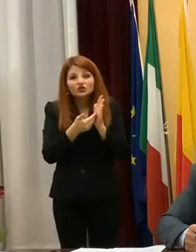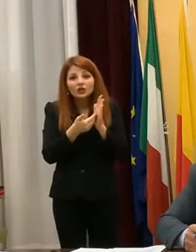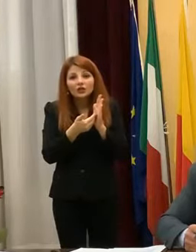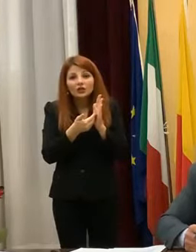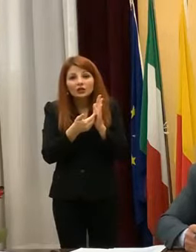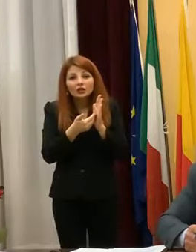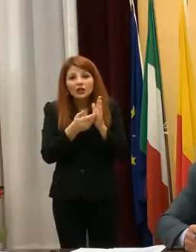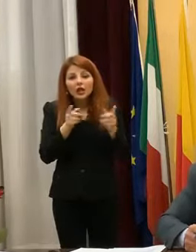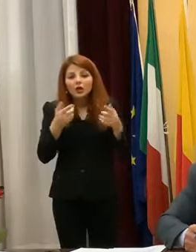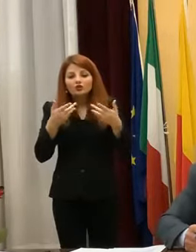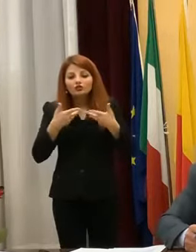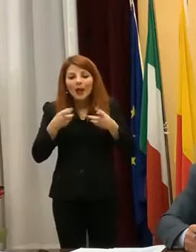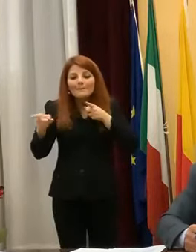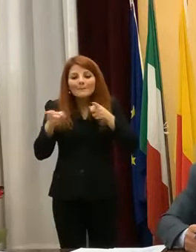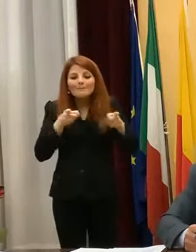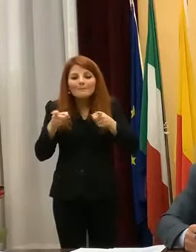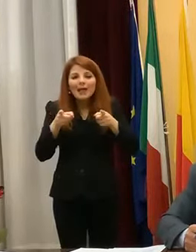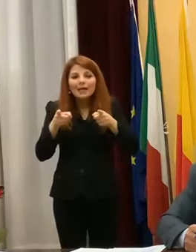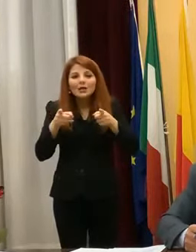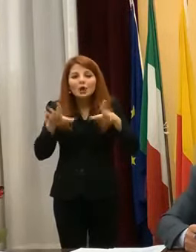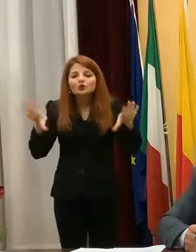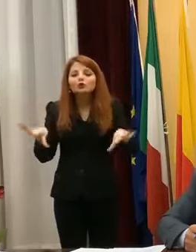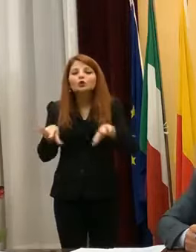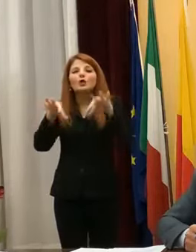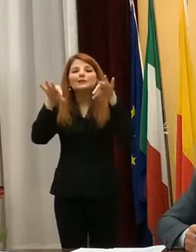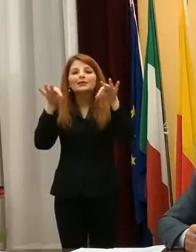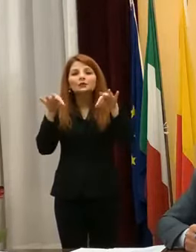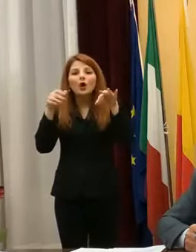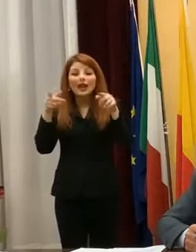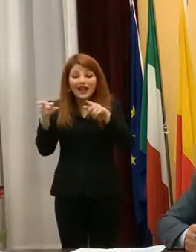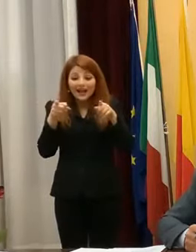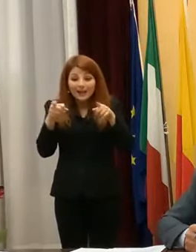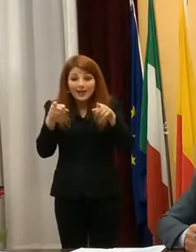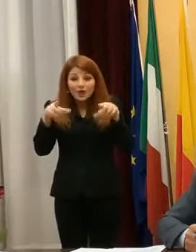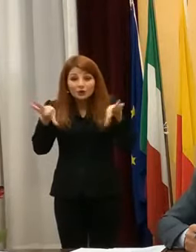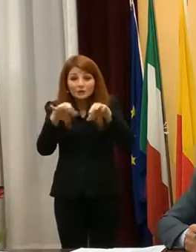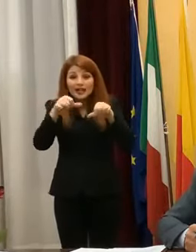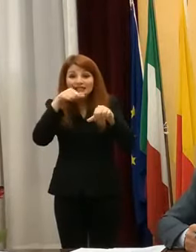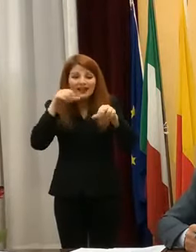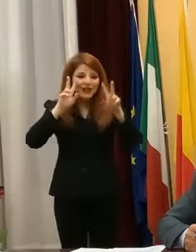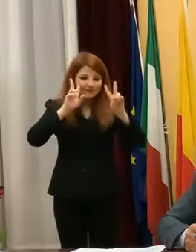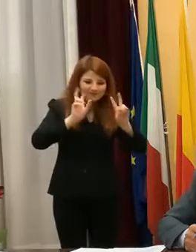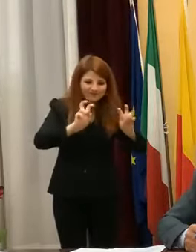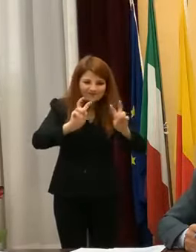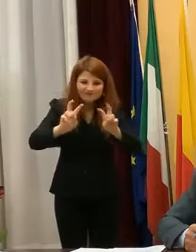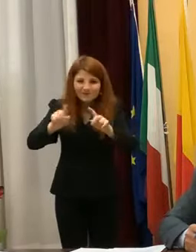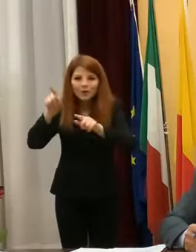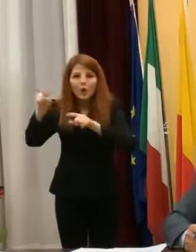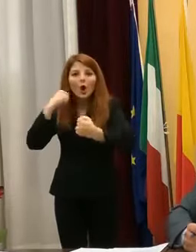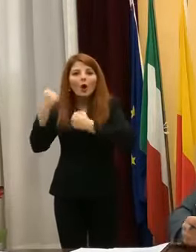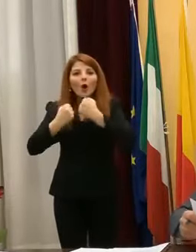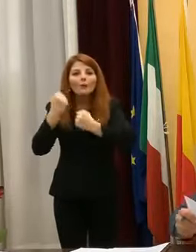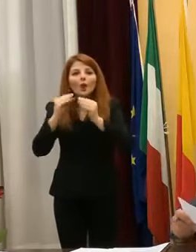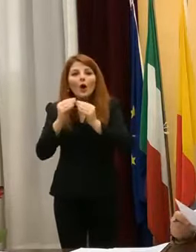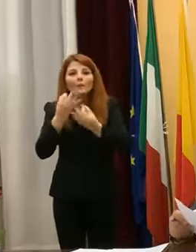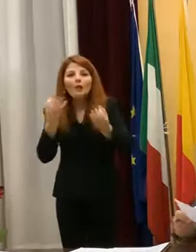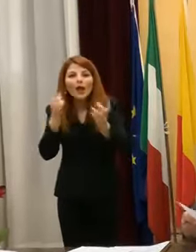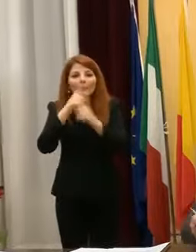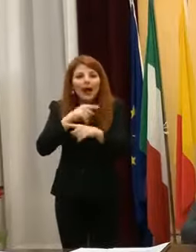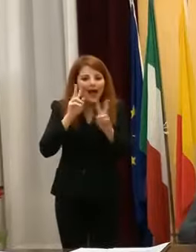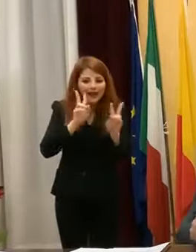il direttore generale. Ebbene, tutto questo non è successo perché? Perché c'è stato un gioco